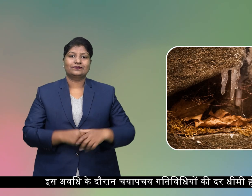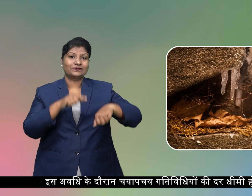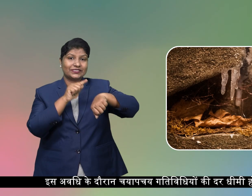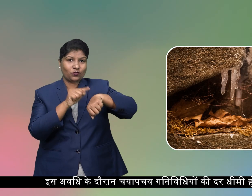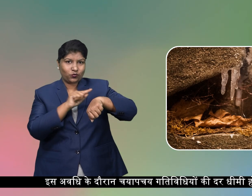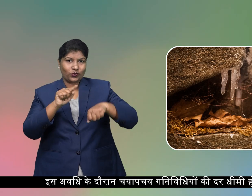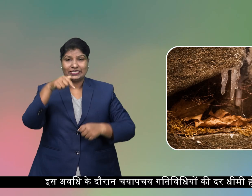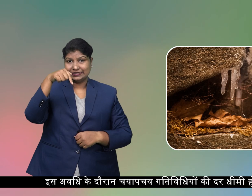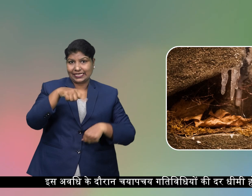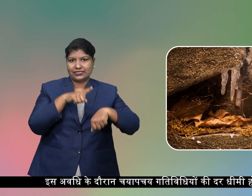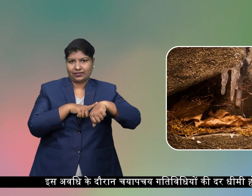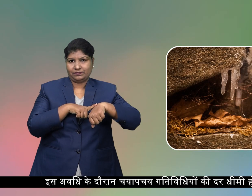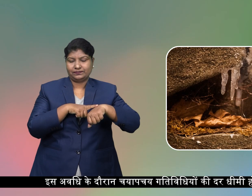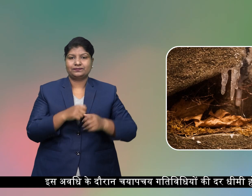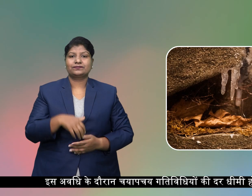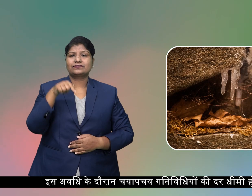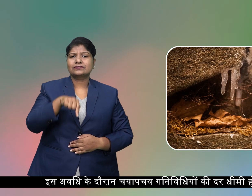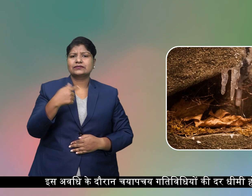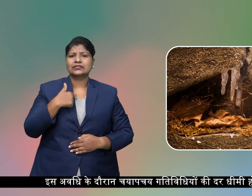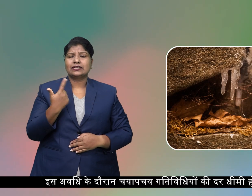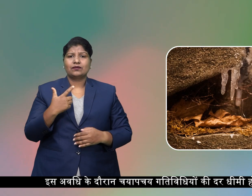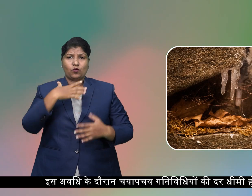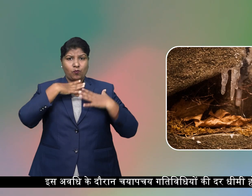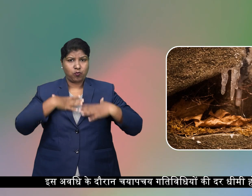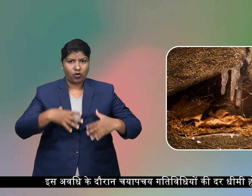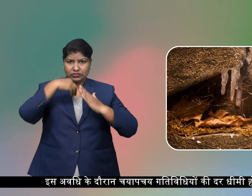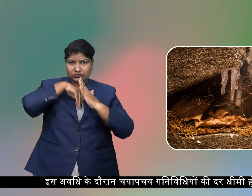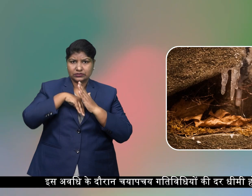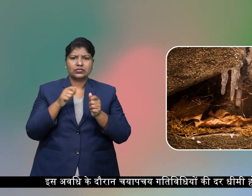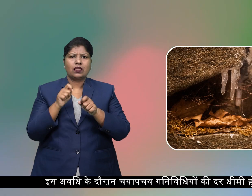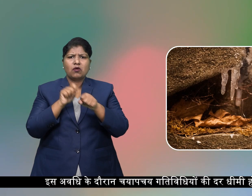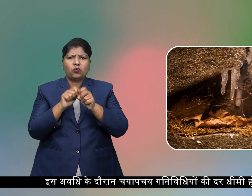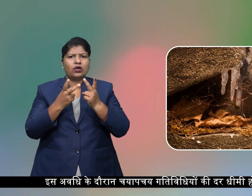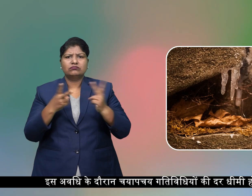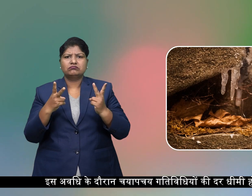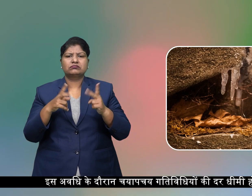इस अवधि के दौरान चयापचय गतिविधियों की दर धीमी हो जाती है